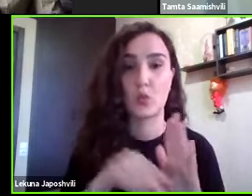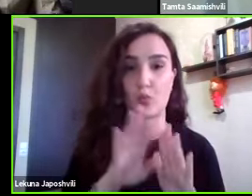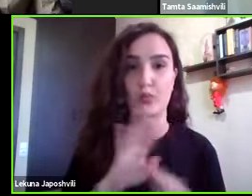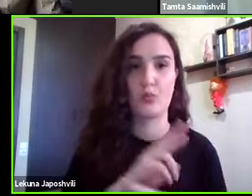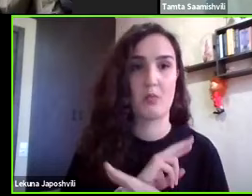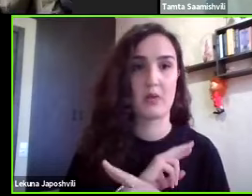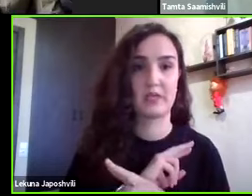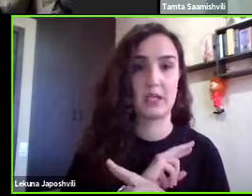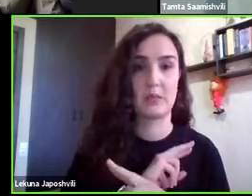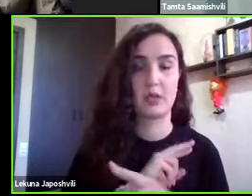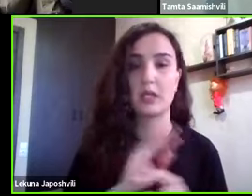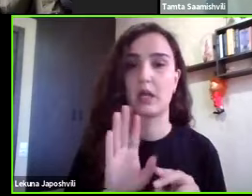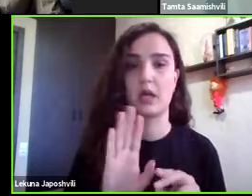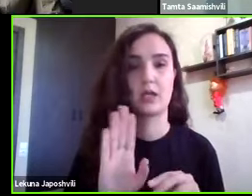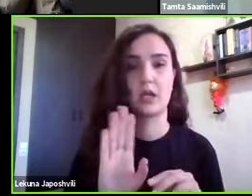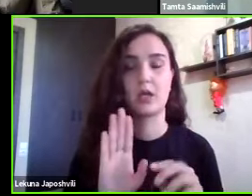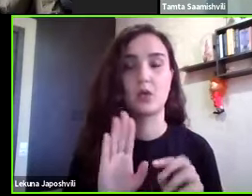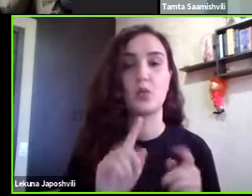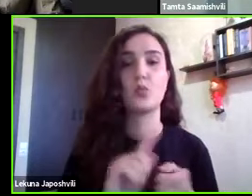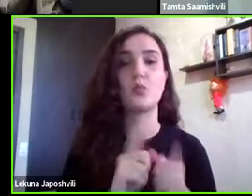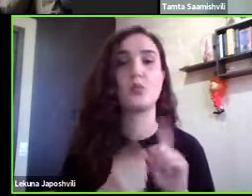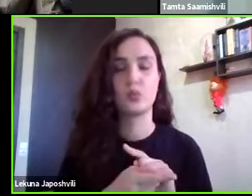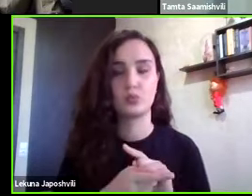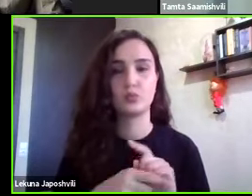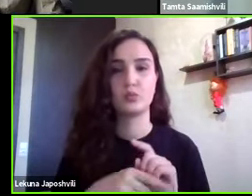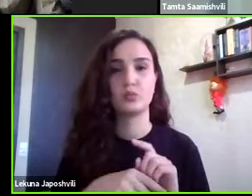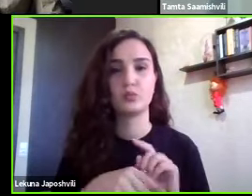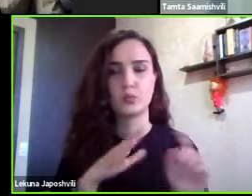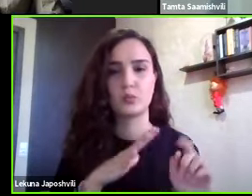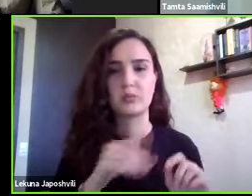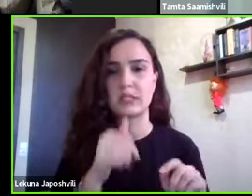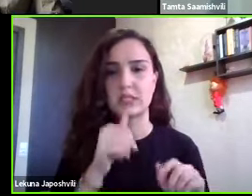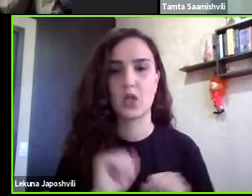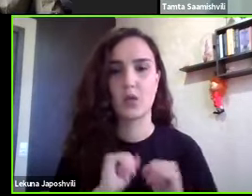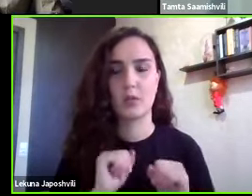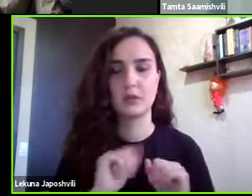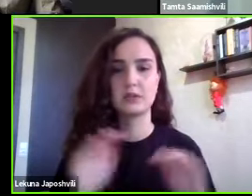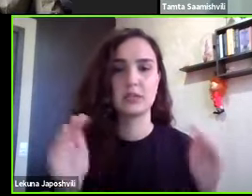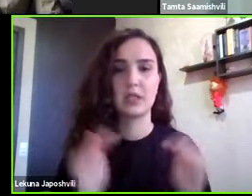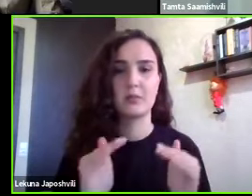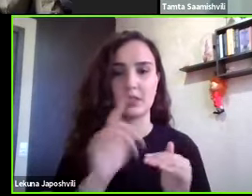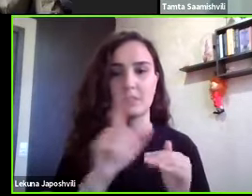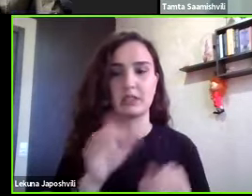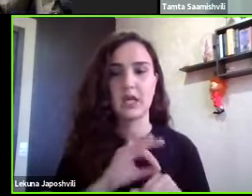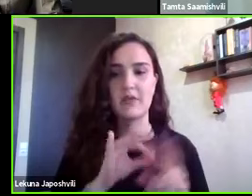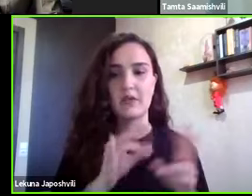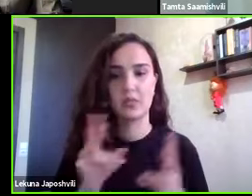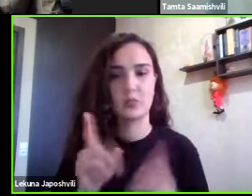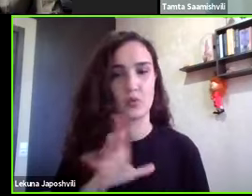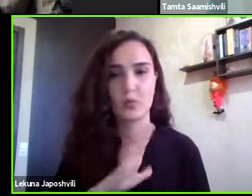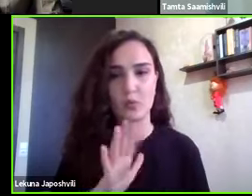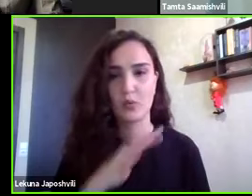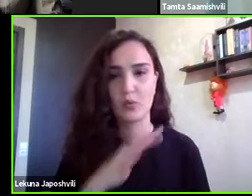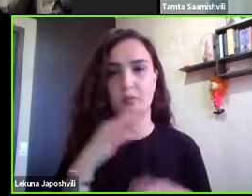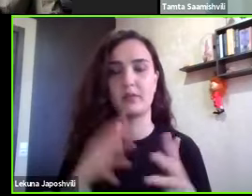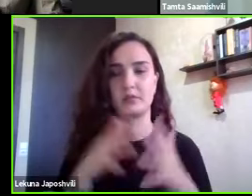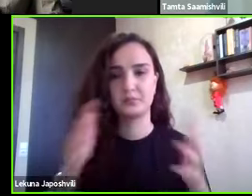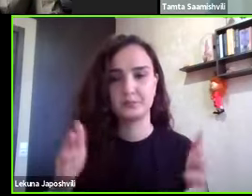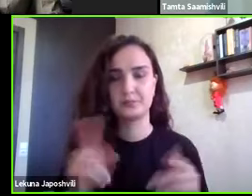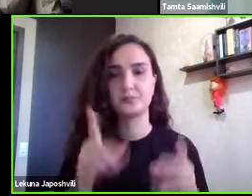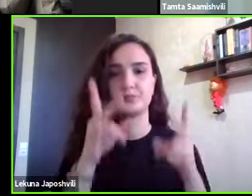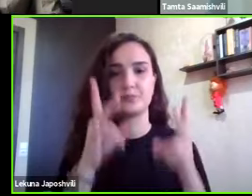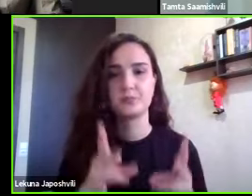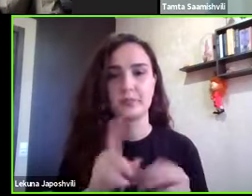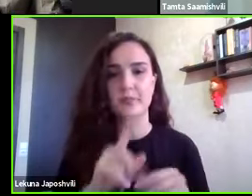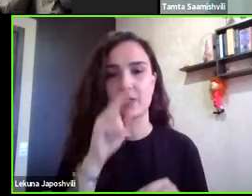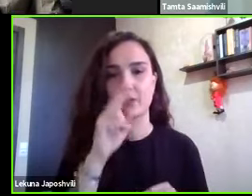მომაკვდინებელი გახდა არა იმიტომ რომ იყო მთელობა ნაკლებული ადამიანი დაავადებული იყო რომ მომხდარ იყო